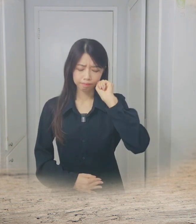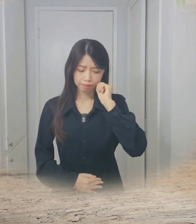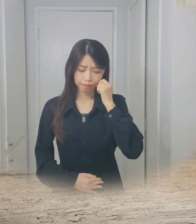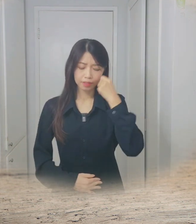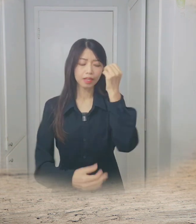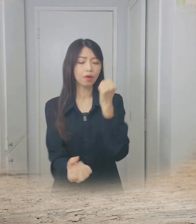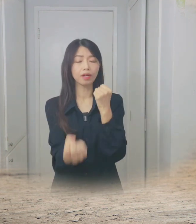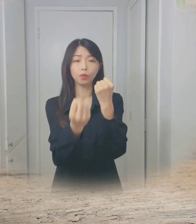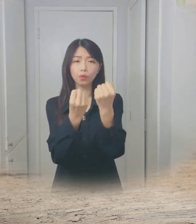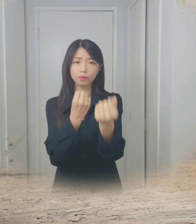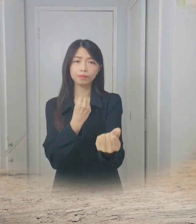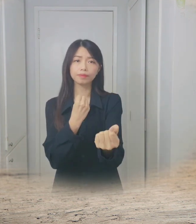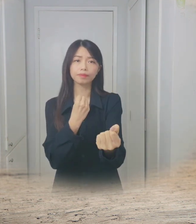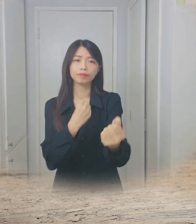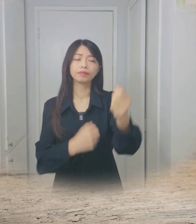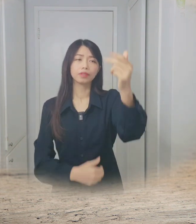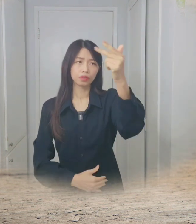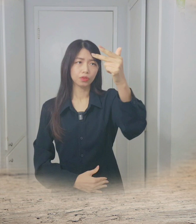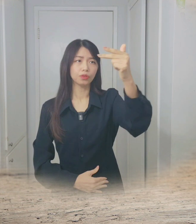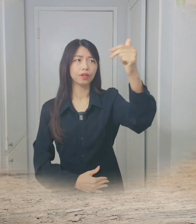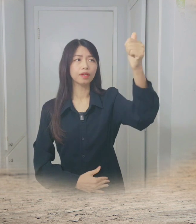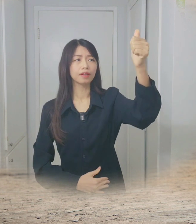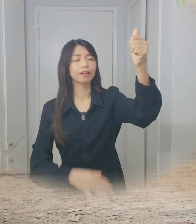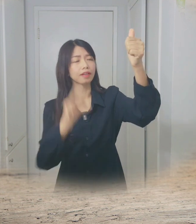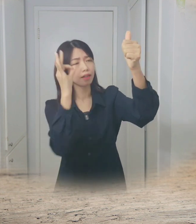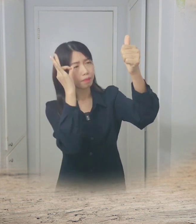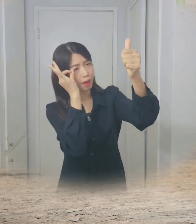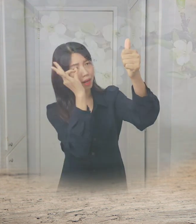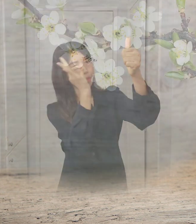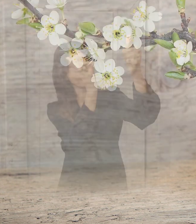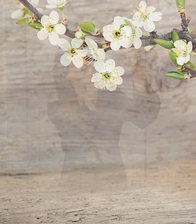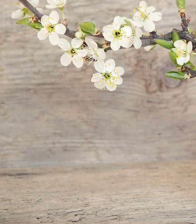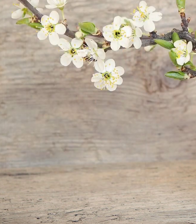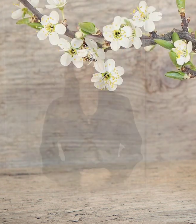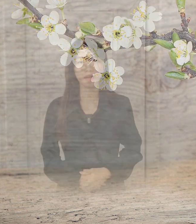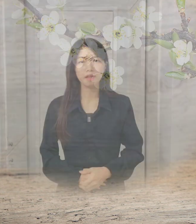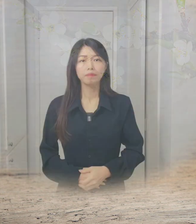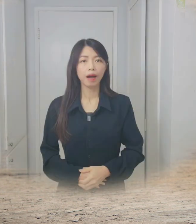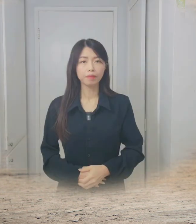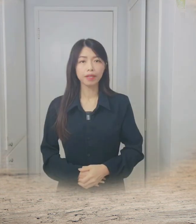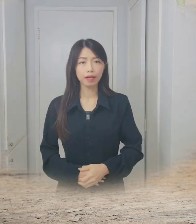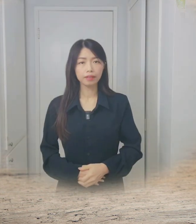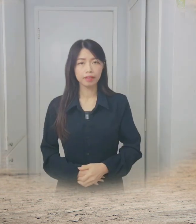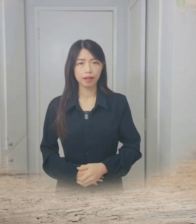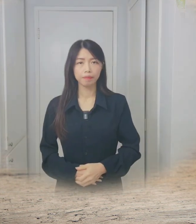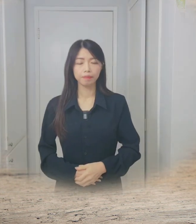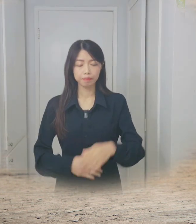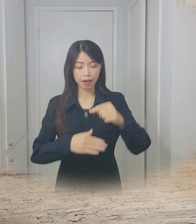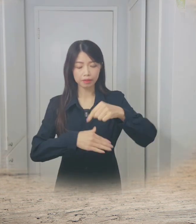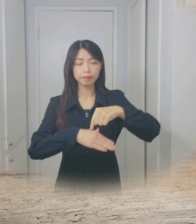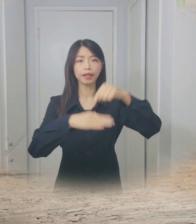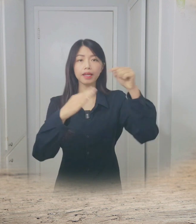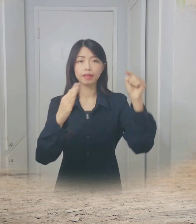상황에도 주를 바라보네 마음이 깨끗한 사람